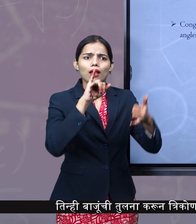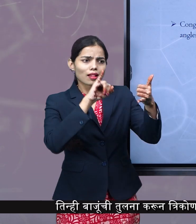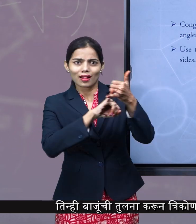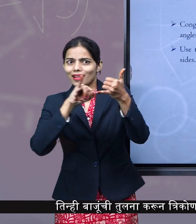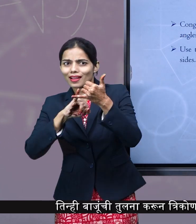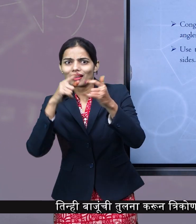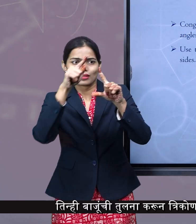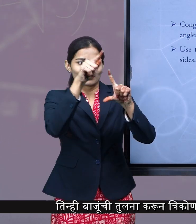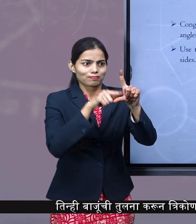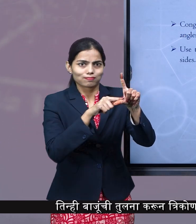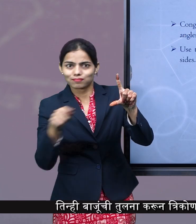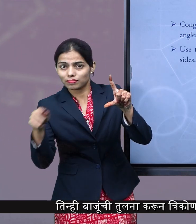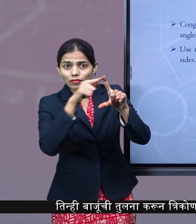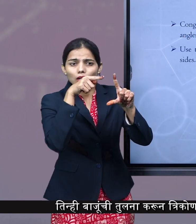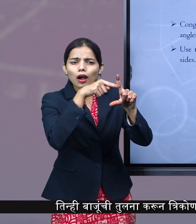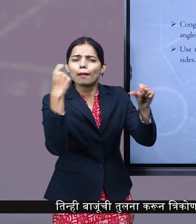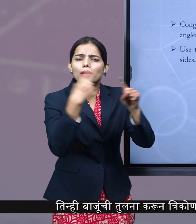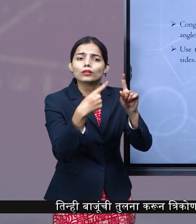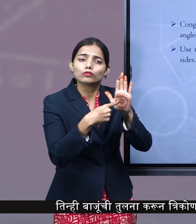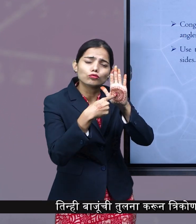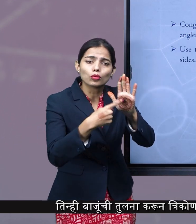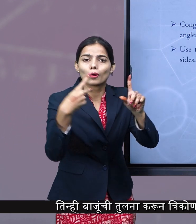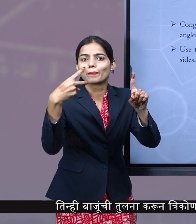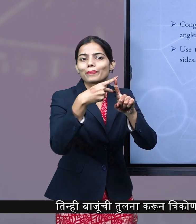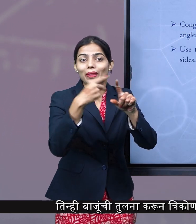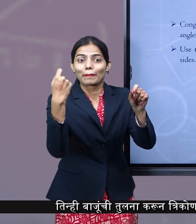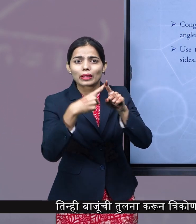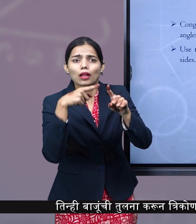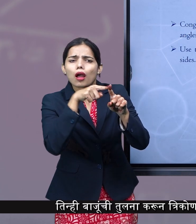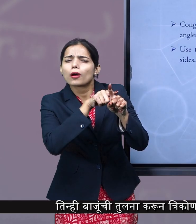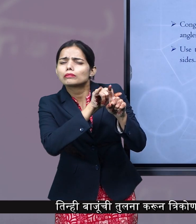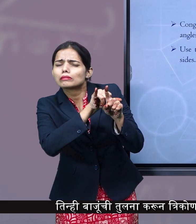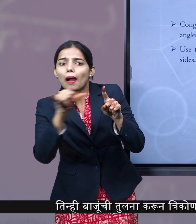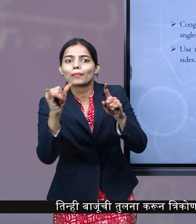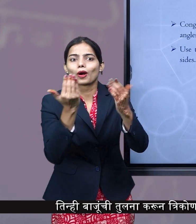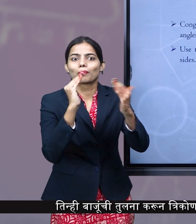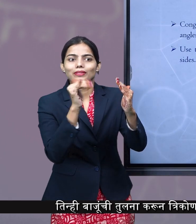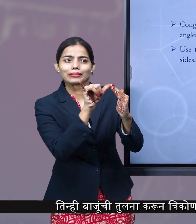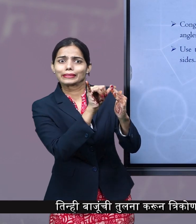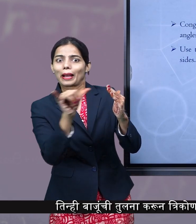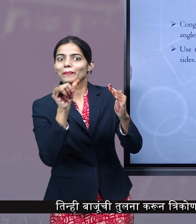तिन्ही बाजूंची तुलना करून त्रिकोण एकरूप आहेत हे दाखवण्यासाठी SSS निकष